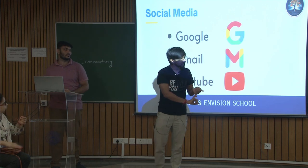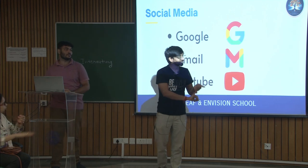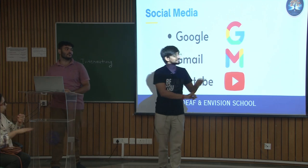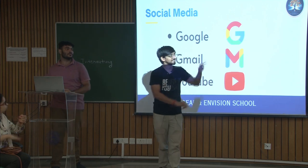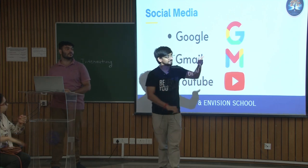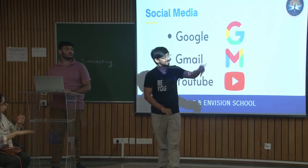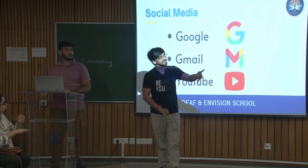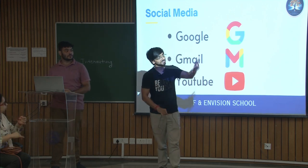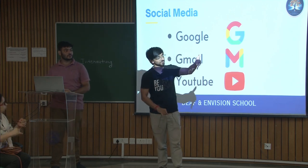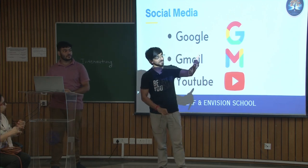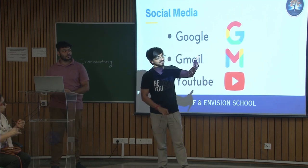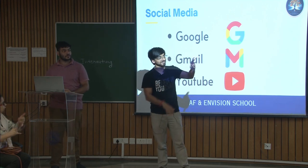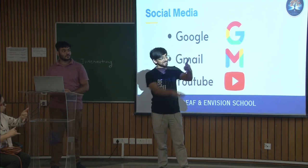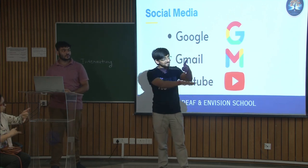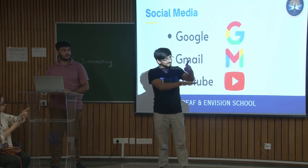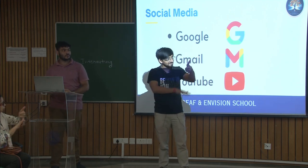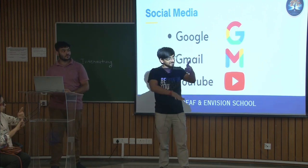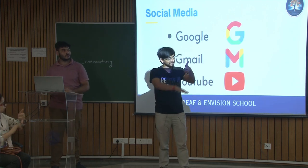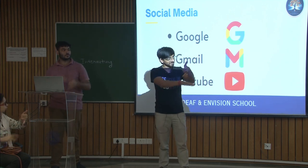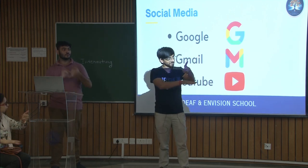सोशल कीप इट लाइक दिस ओनली,